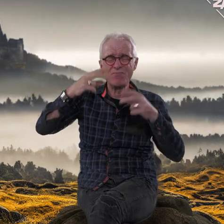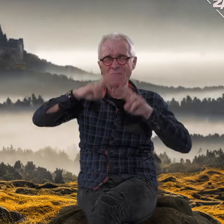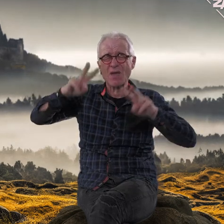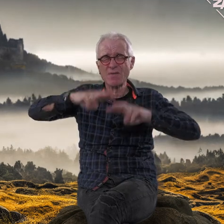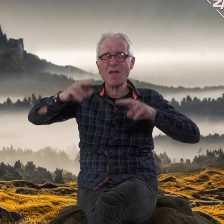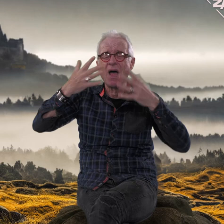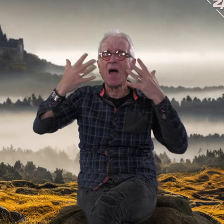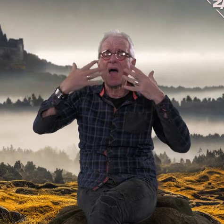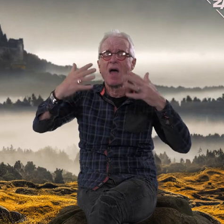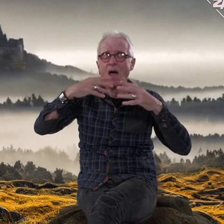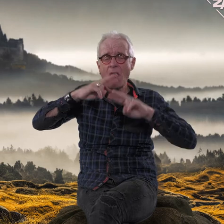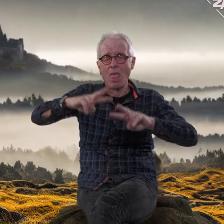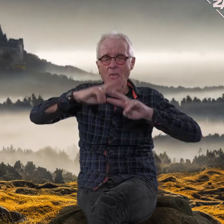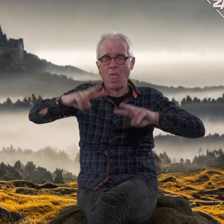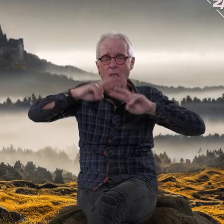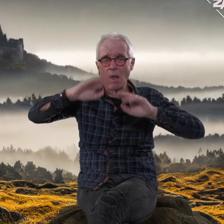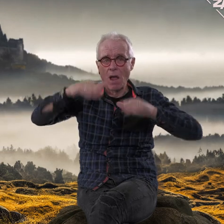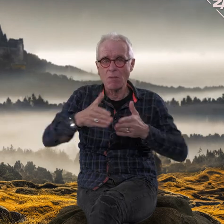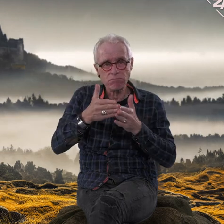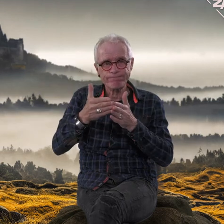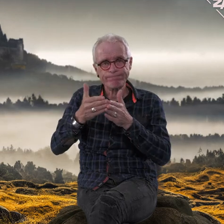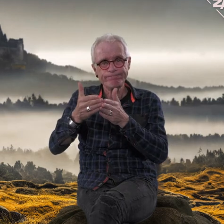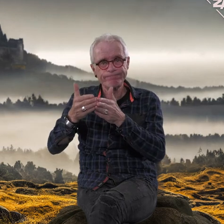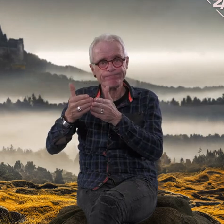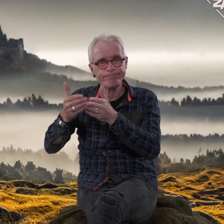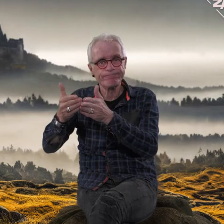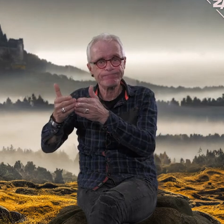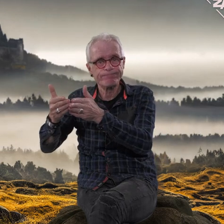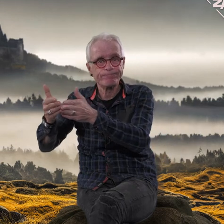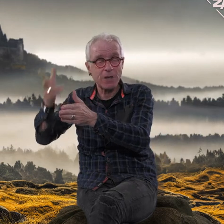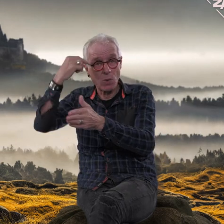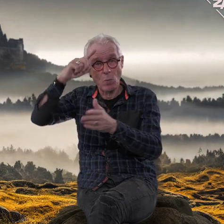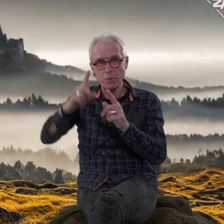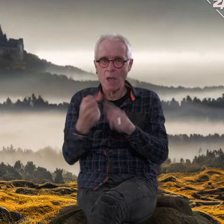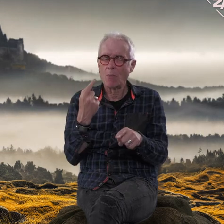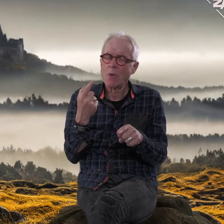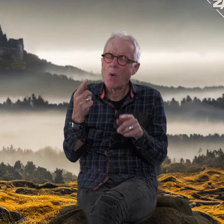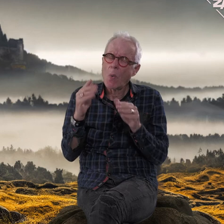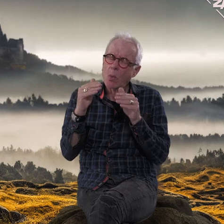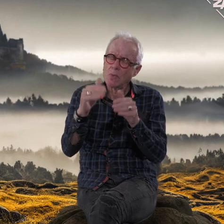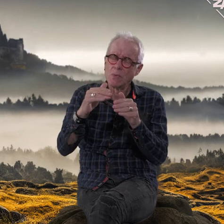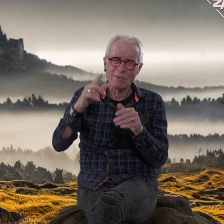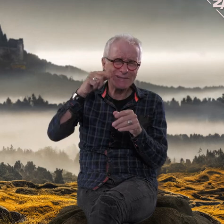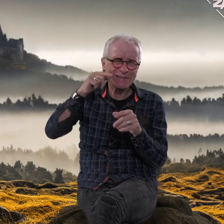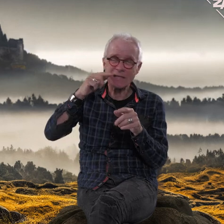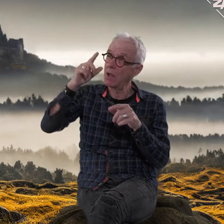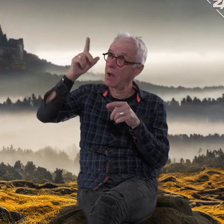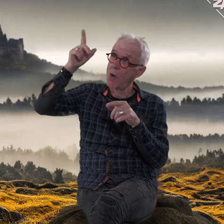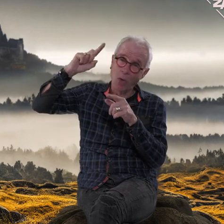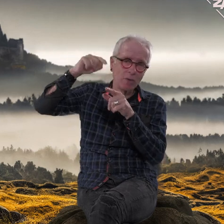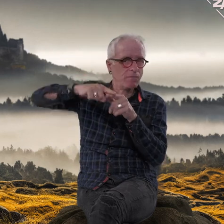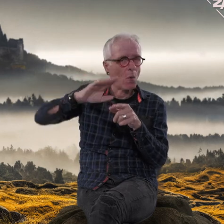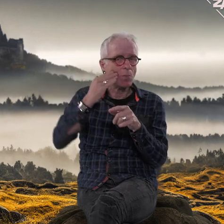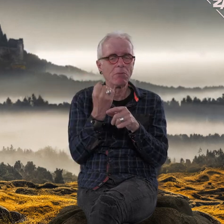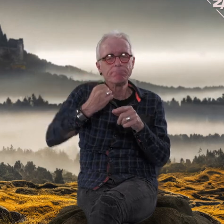'arrêta. Alors, le bateau fut emporté à la dérive. Mais comprenant qu'il s'agissait d'une chose considérable, d'un ordre auquel il ne fallait pas